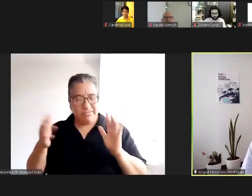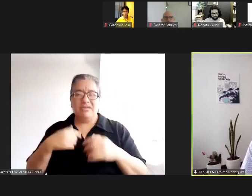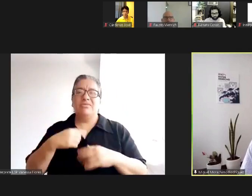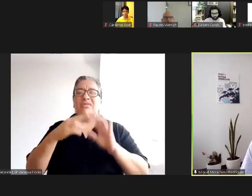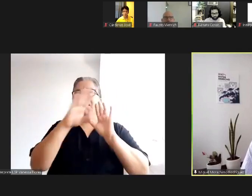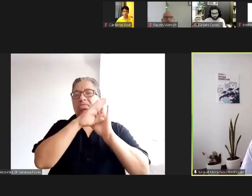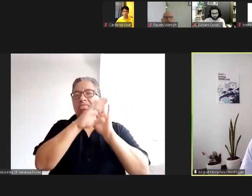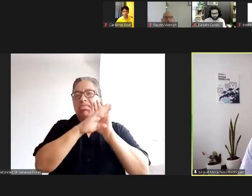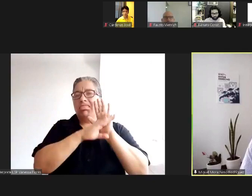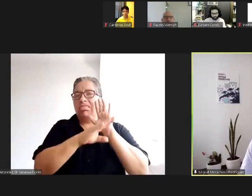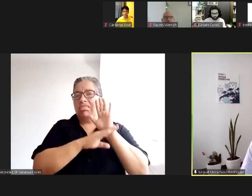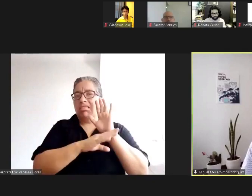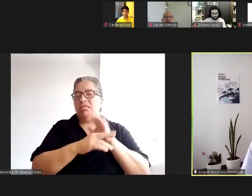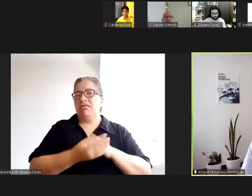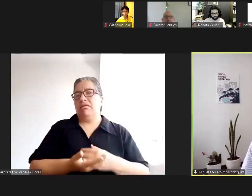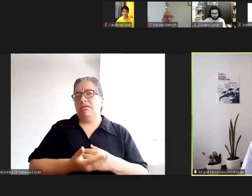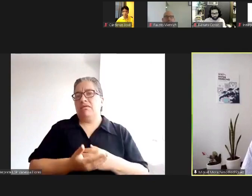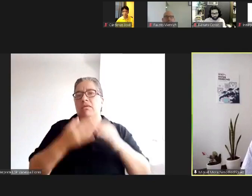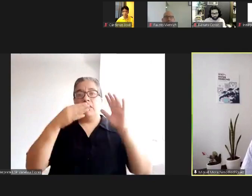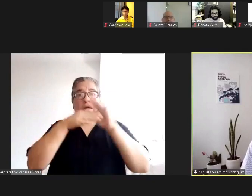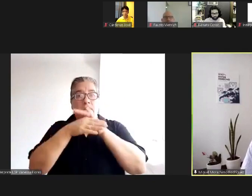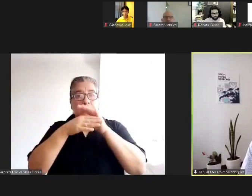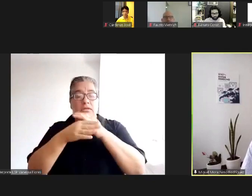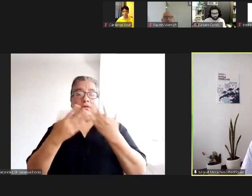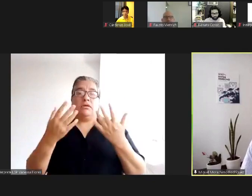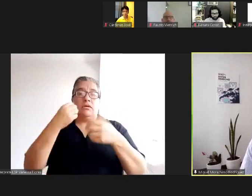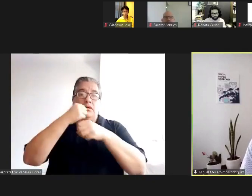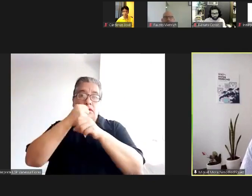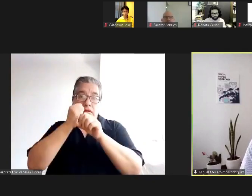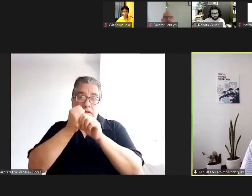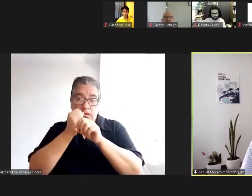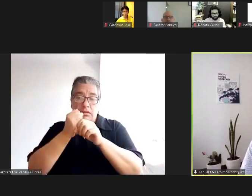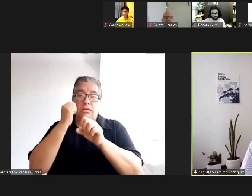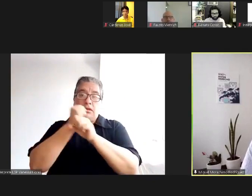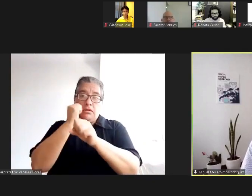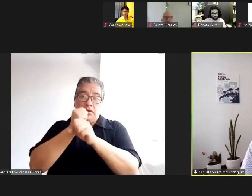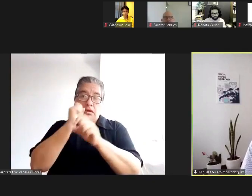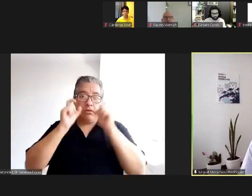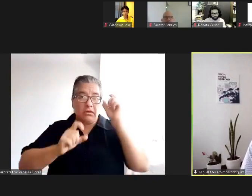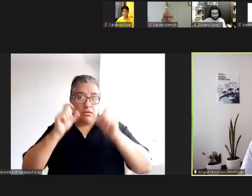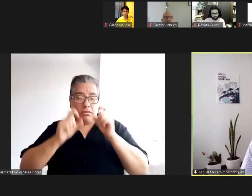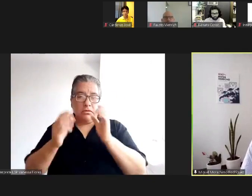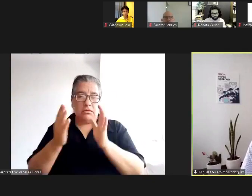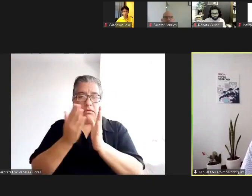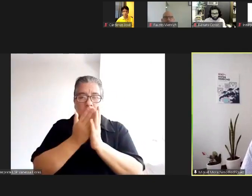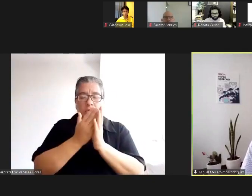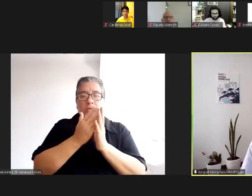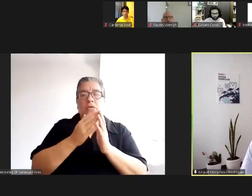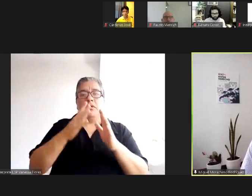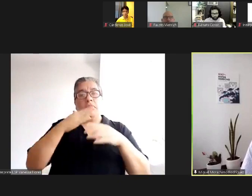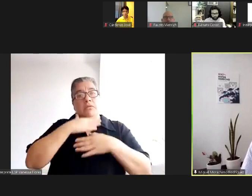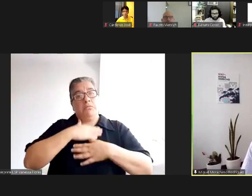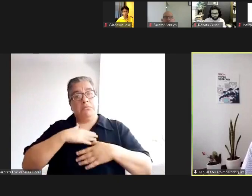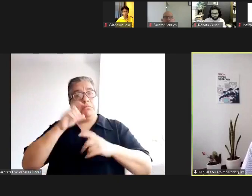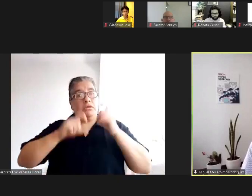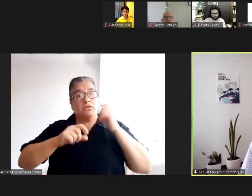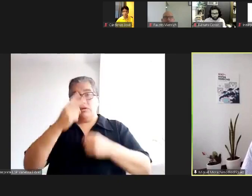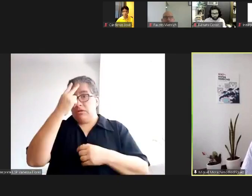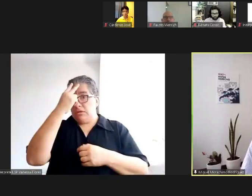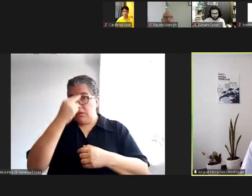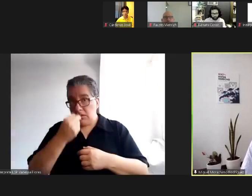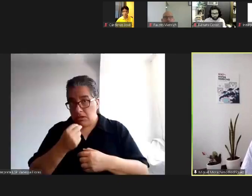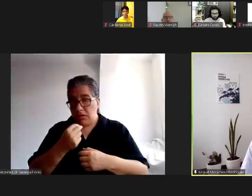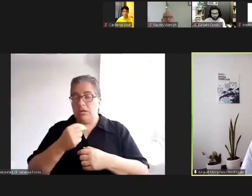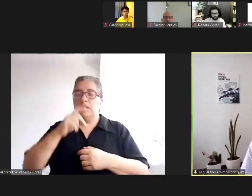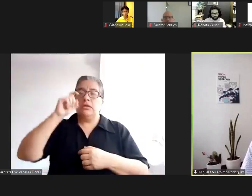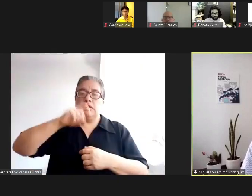para cuando se van a hacer accesibles obras protegidas por derechos de autor para su disfrute por parte de personas invidentes, ¿no?